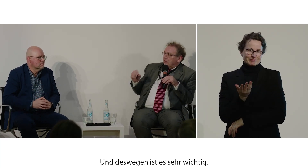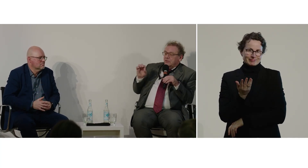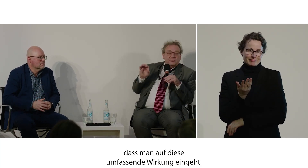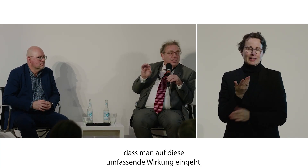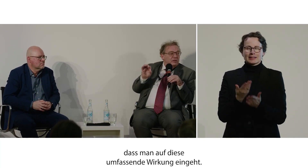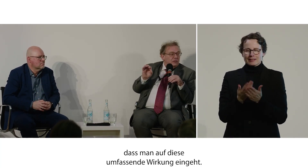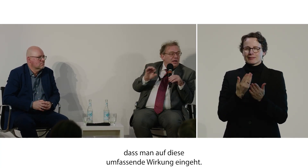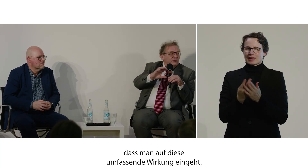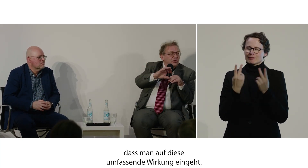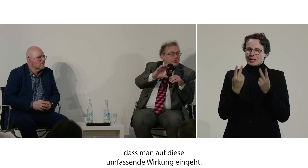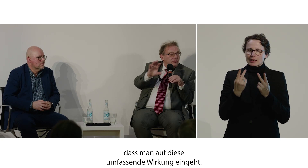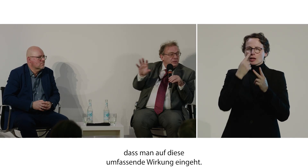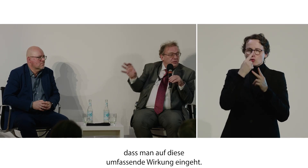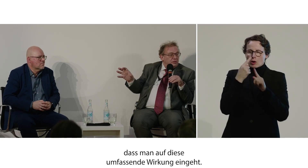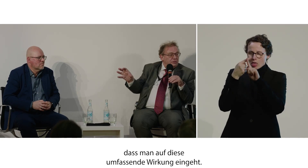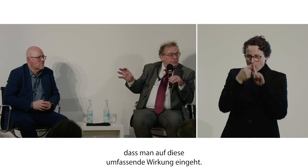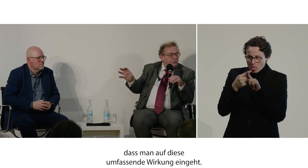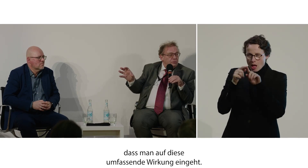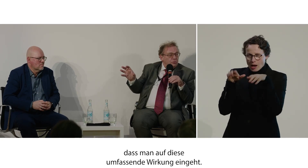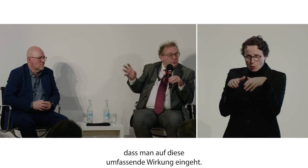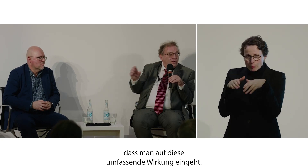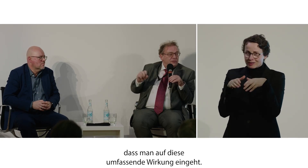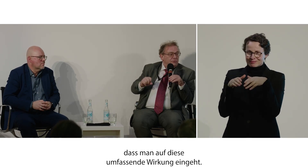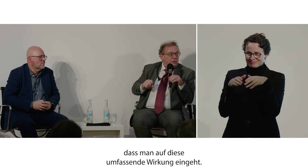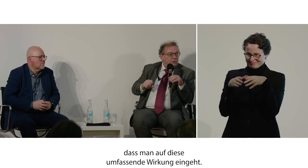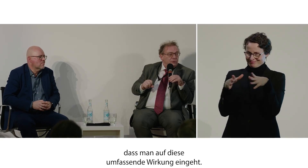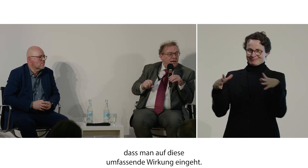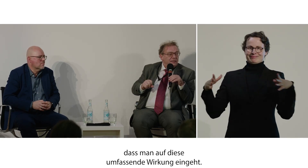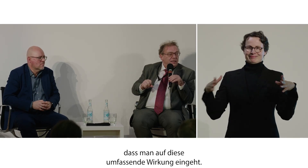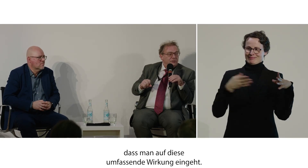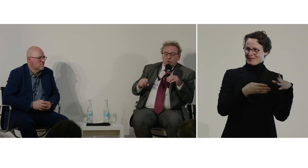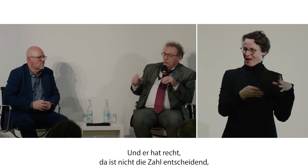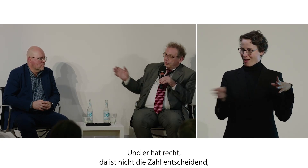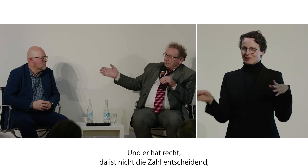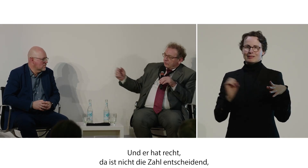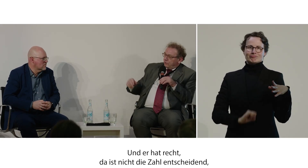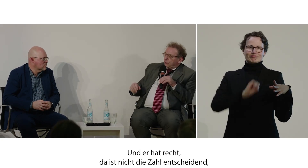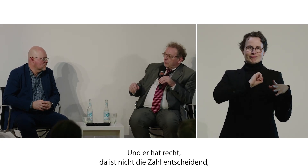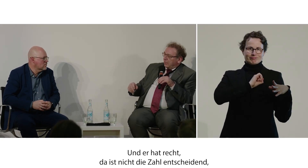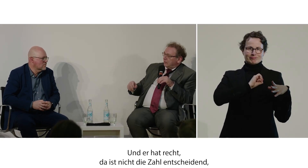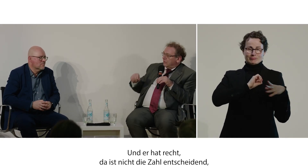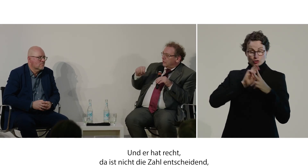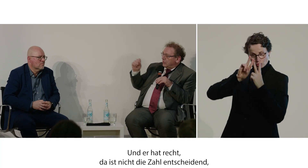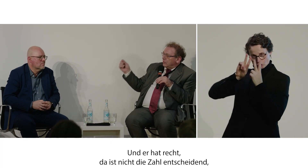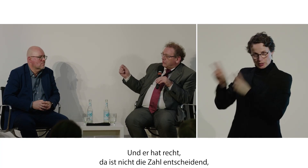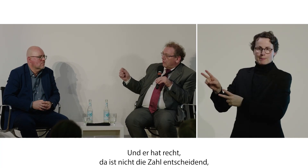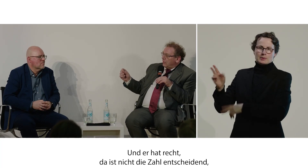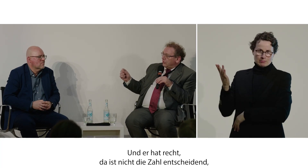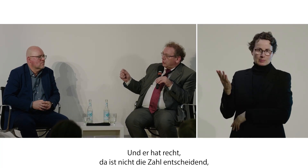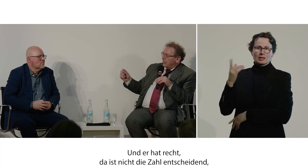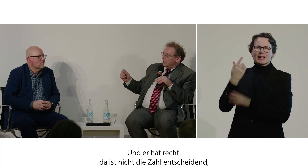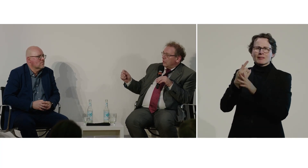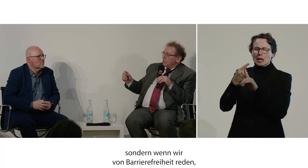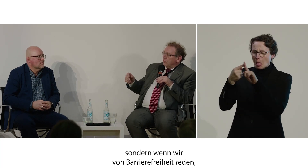wichtig, dass man auf diese umfassende Wirkung eingeht. Und er hat vollkommen recht, er ist nicht die